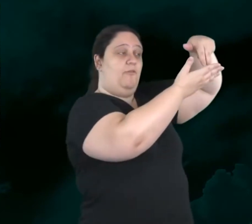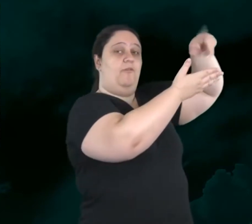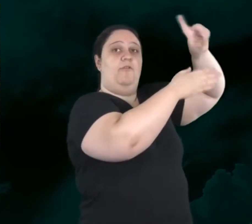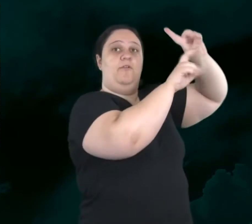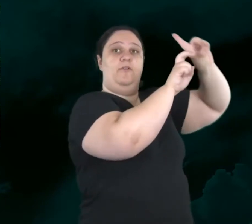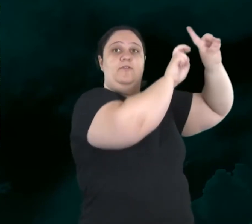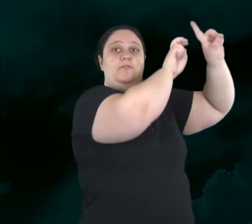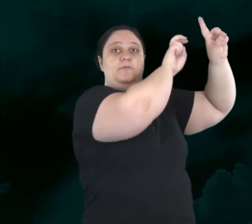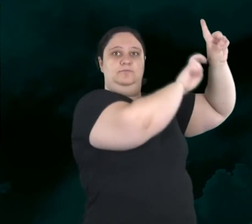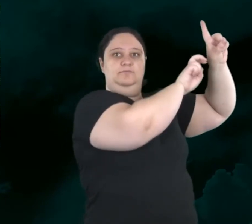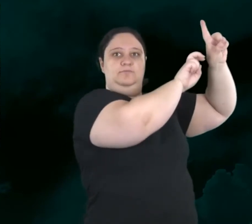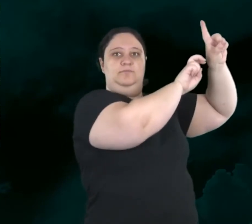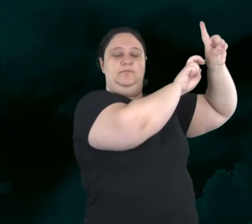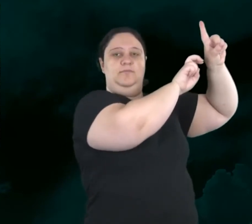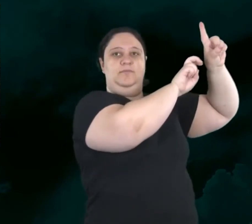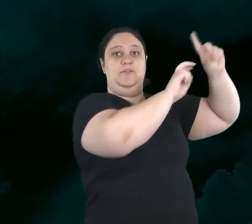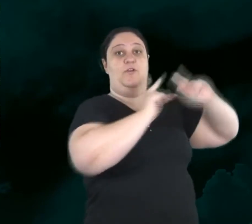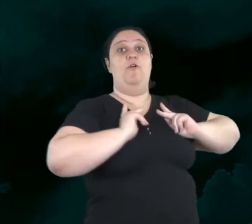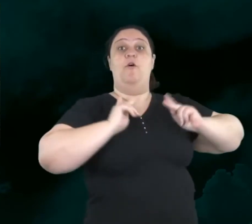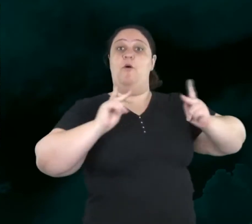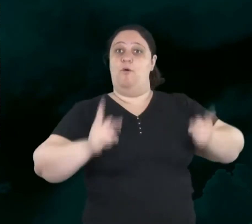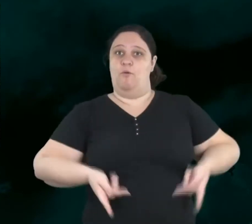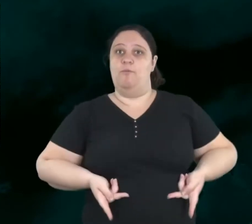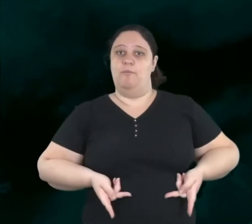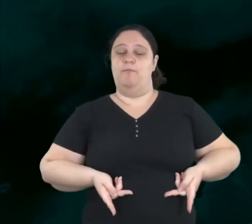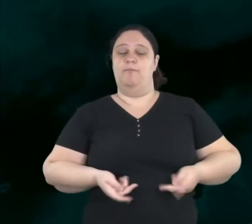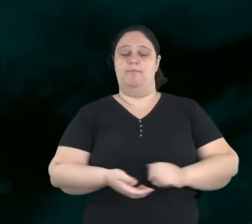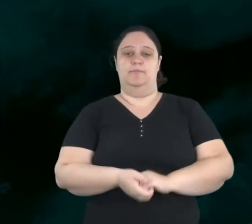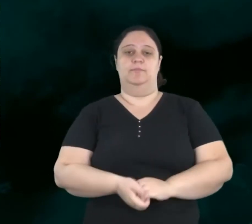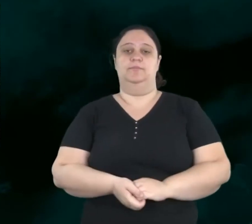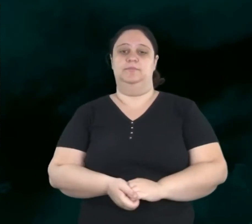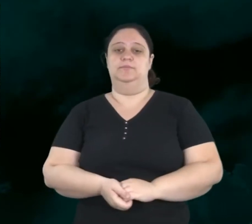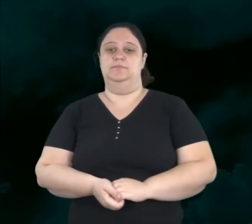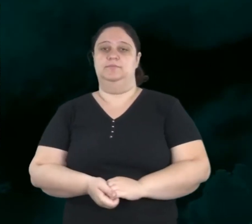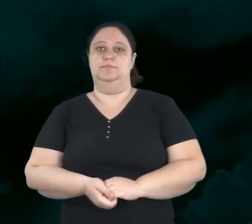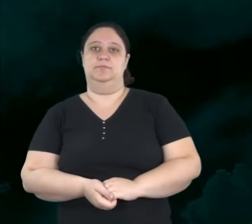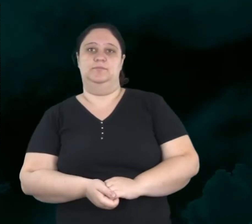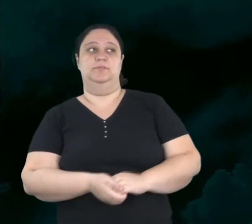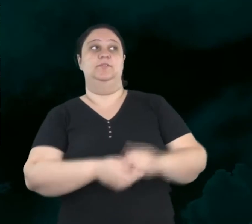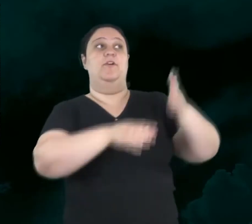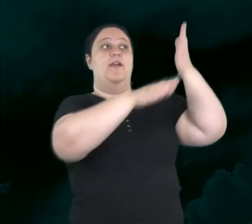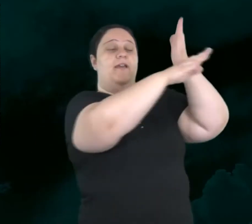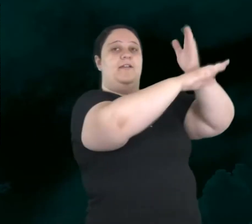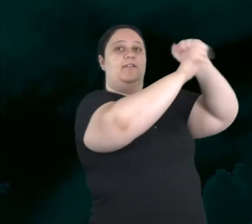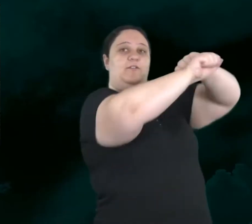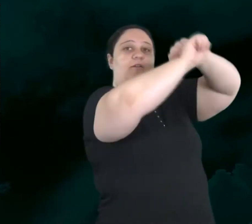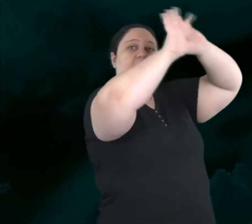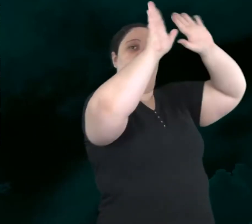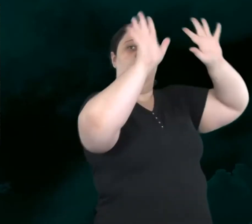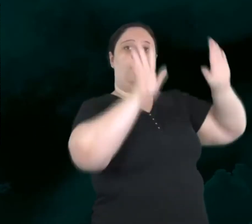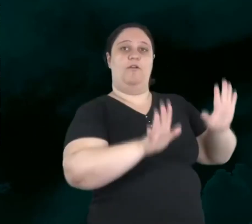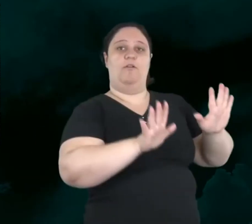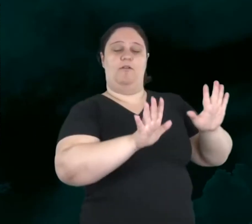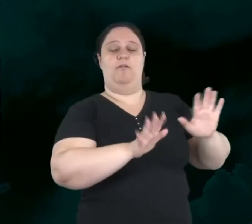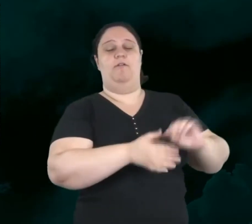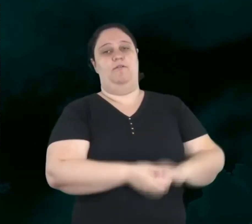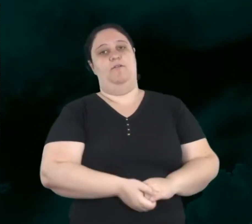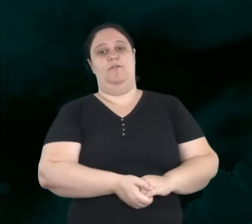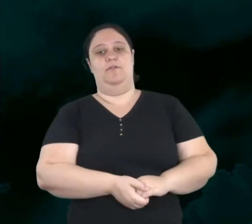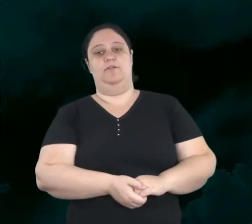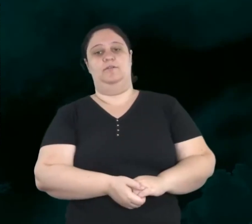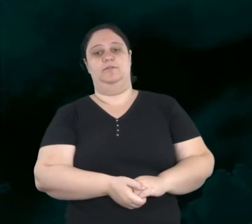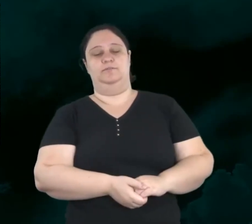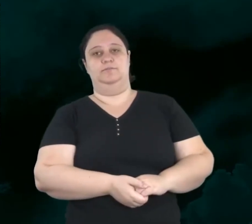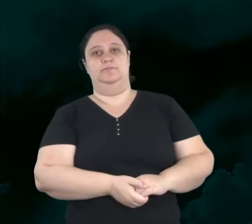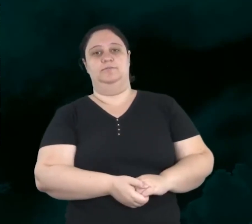fez toda a obra da redenção, ele recebeu para dentro da glória de Deus e foi gerado um filho